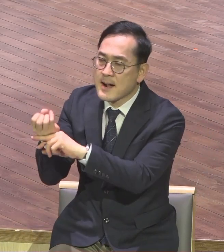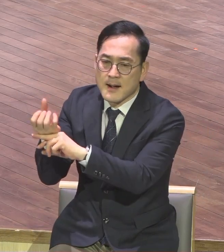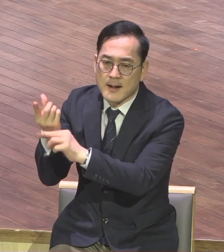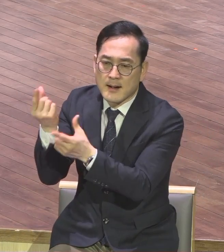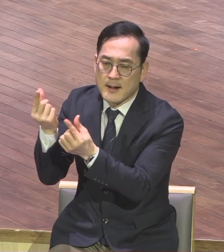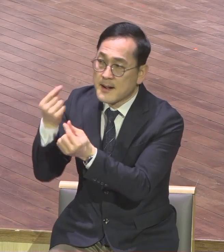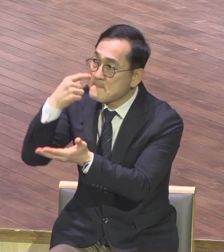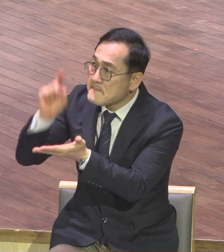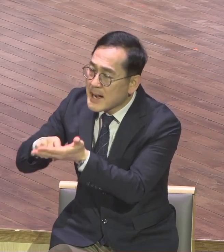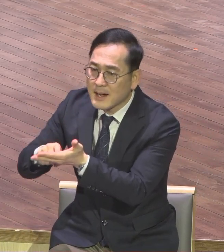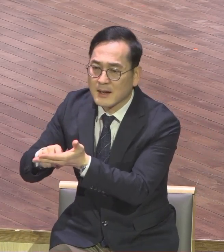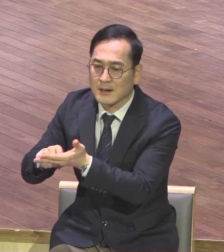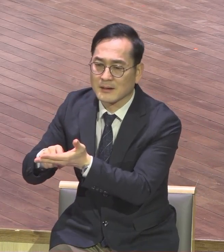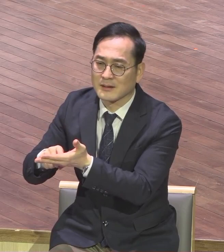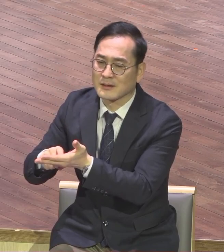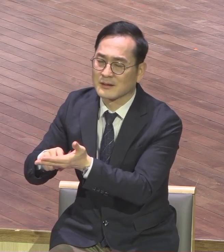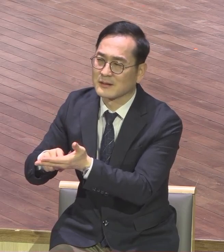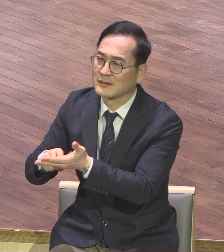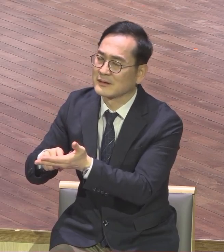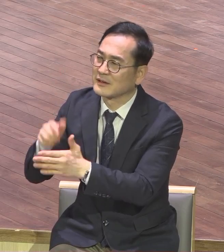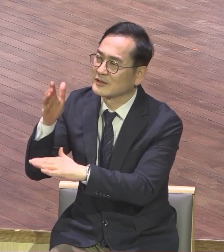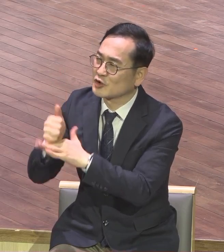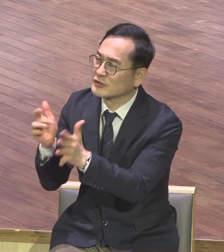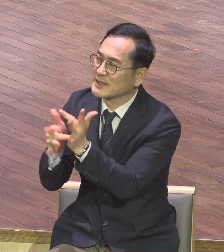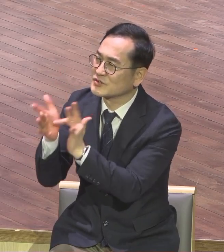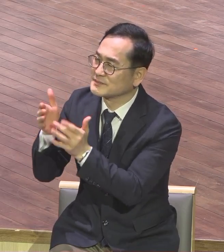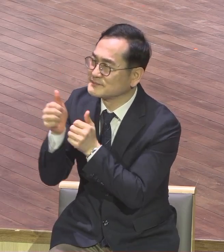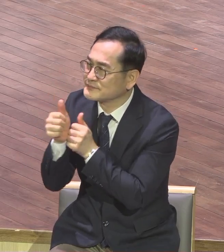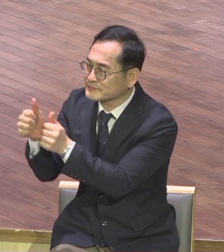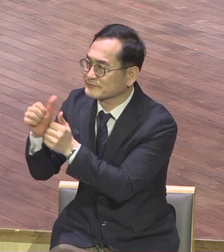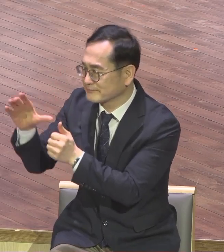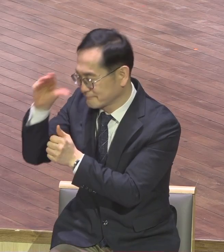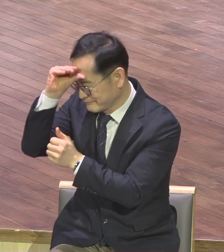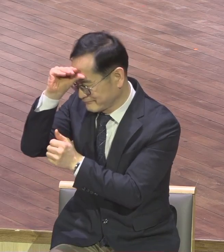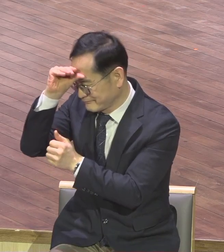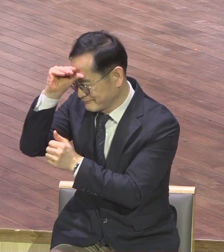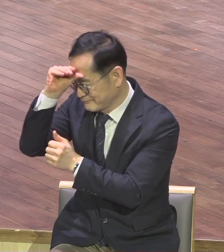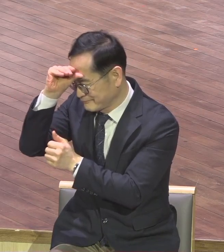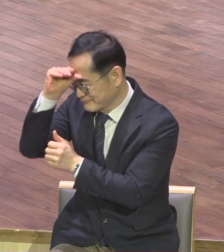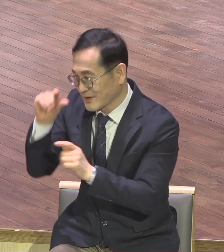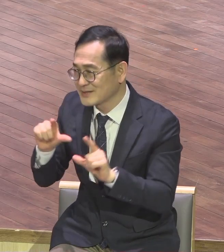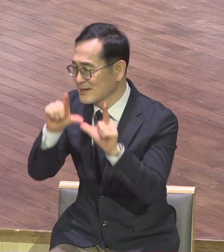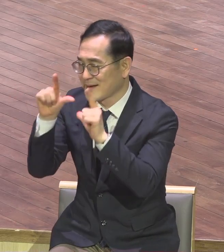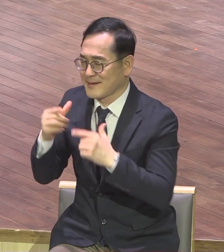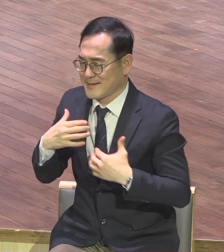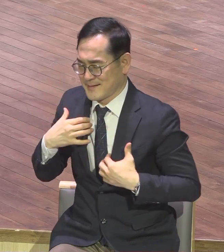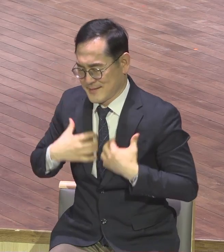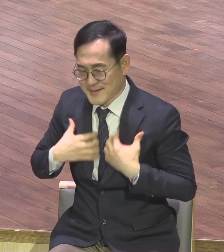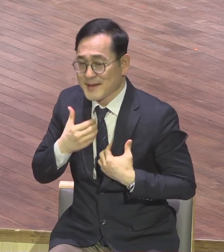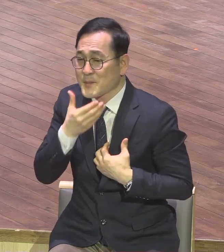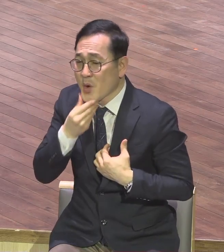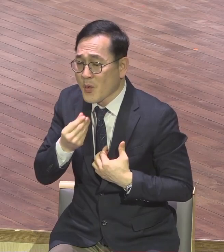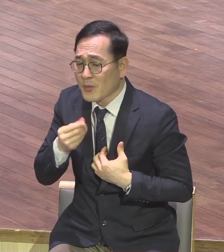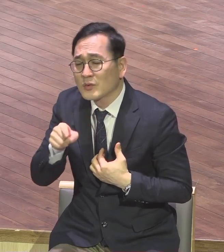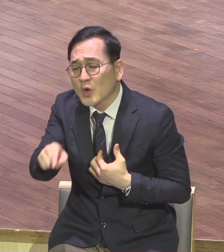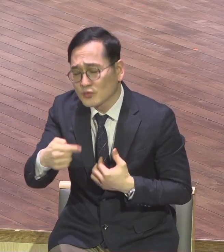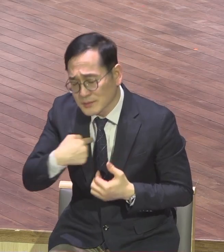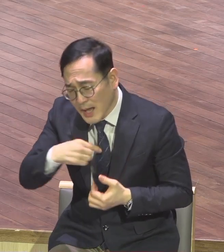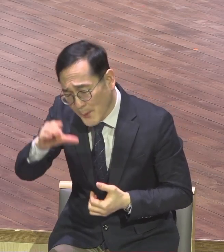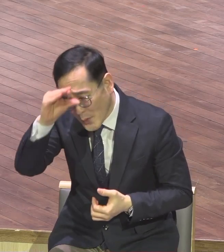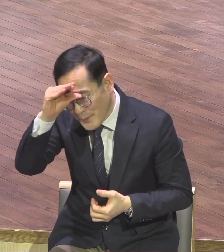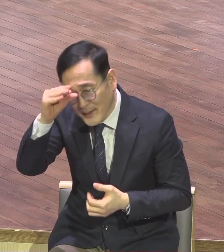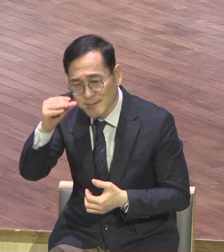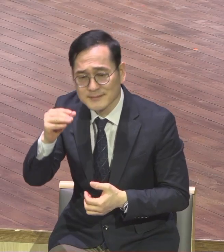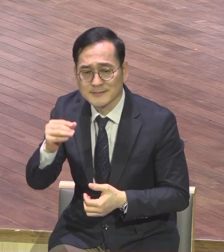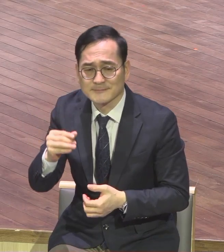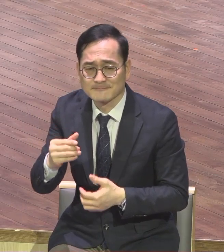있다는 것입니다. 이것을 본받아라. 이것을 내가 하는 신앙생활을 여기서 본받아라. 이렇게 말한 이유가 있어요.